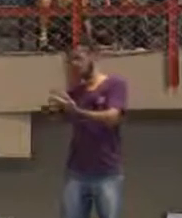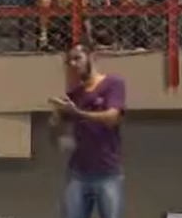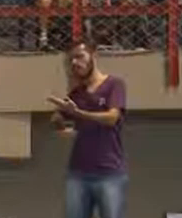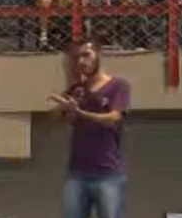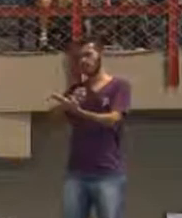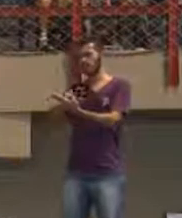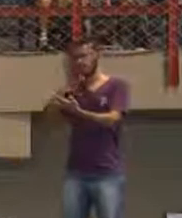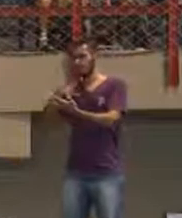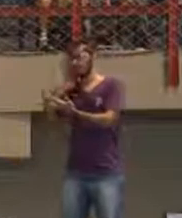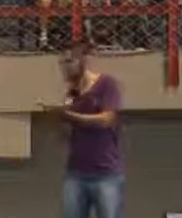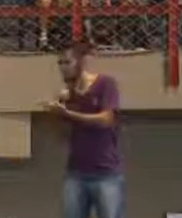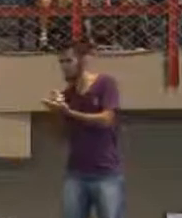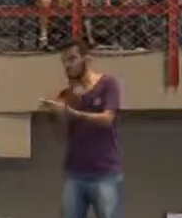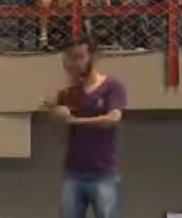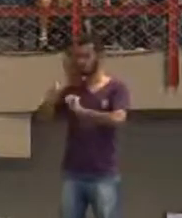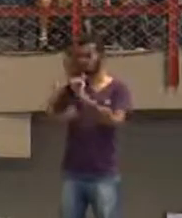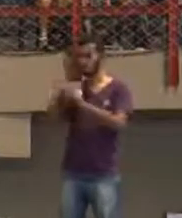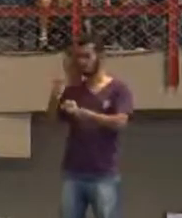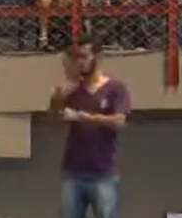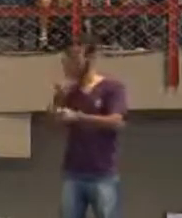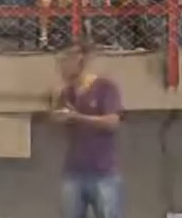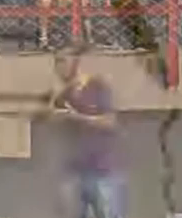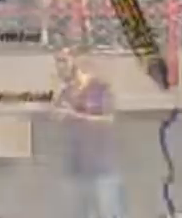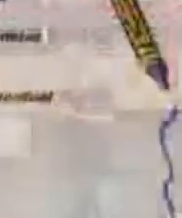deve ser revisado obedecendo